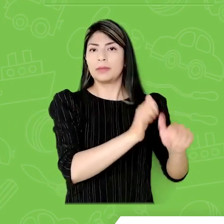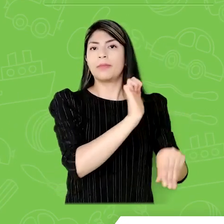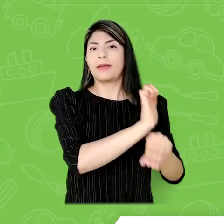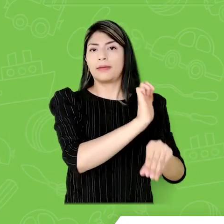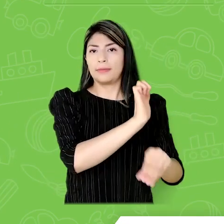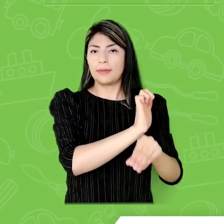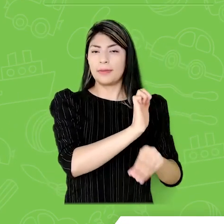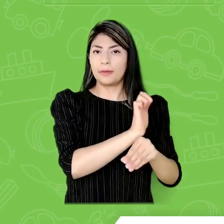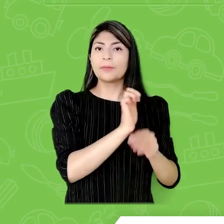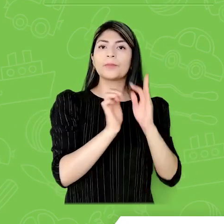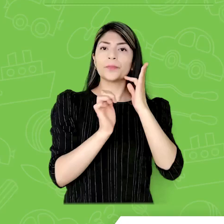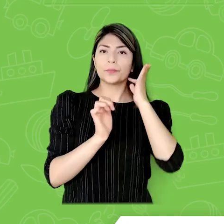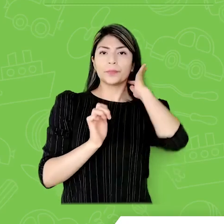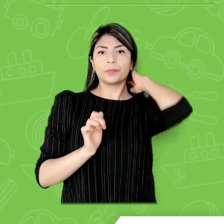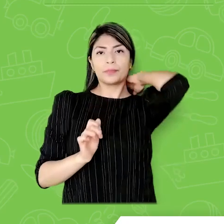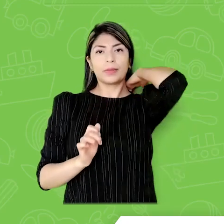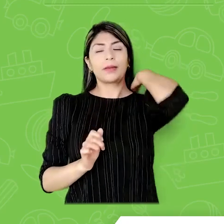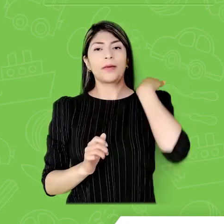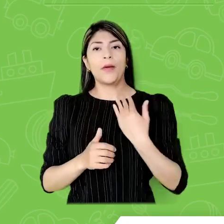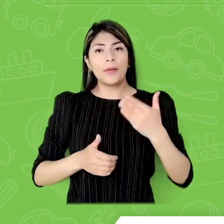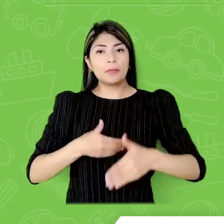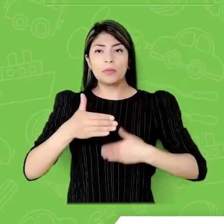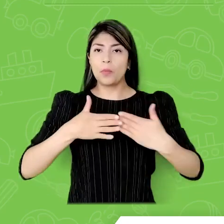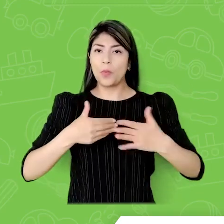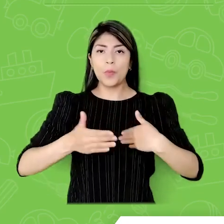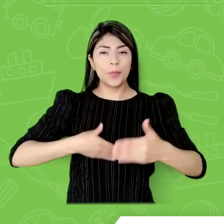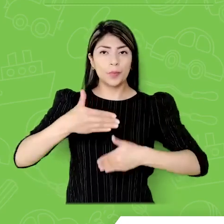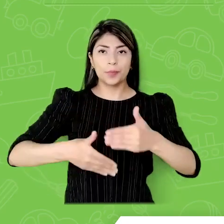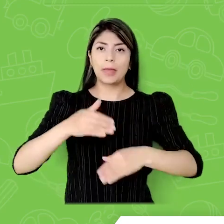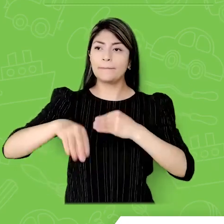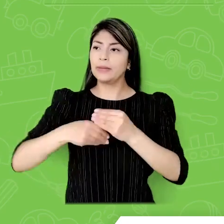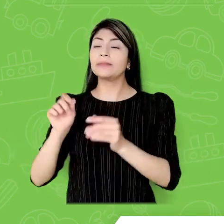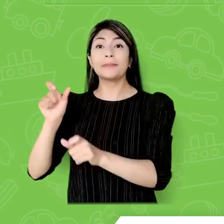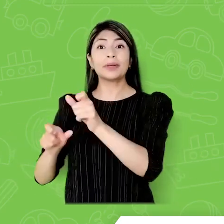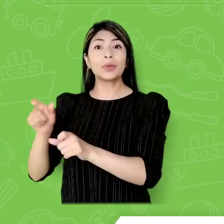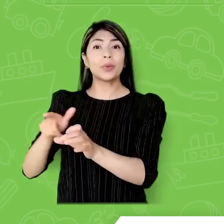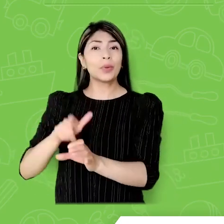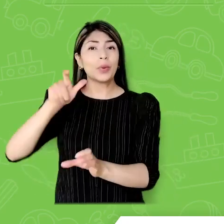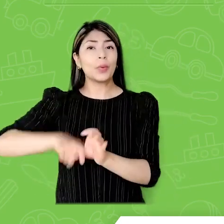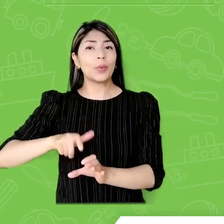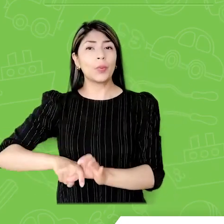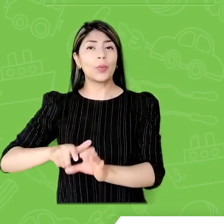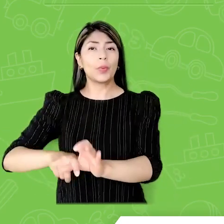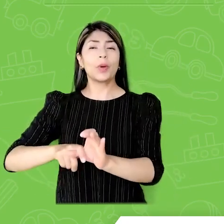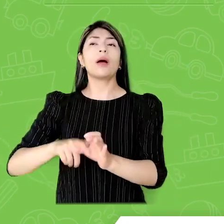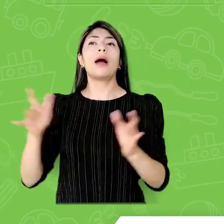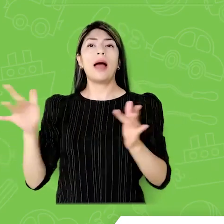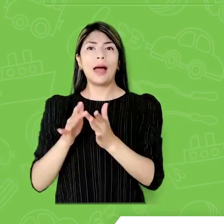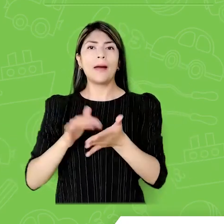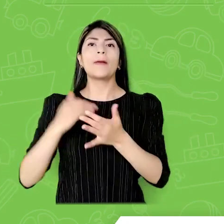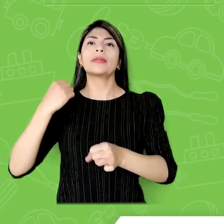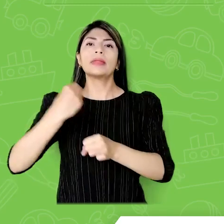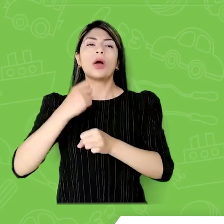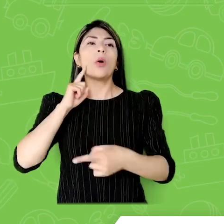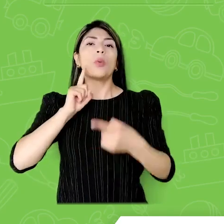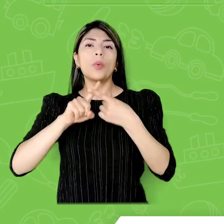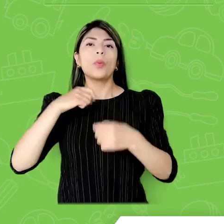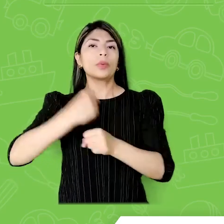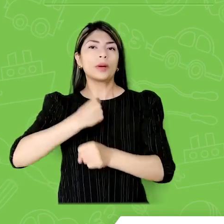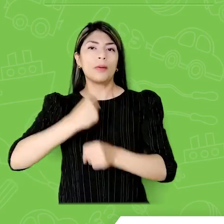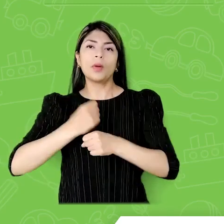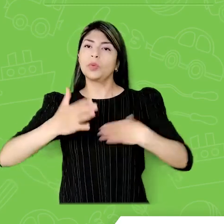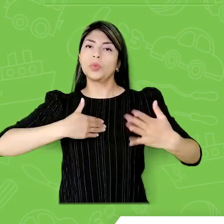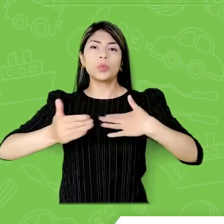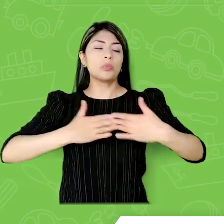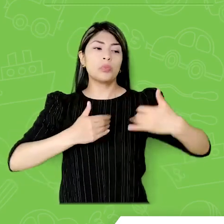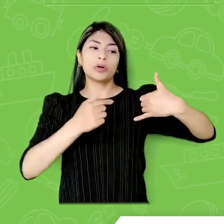no a sus vacantes ni a sus ubicaciones geográficas o sedes, pues la entidad cuenta con una planta global de empleos, en virtud